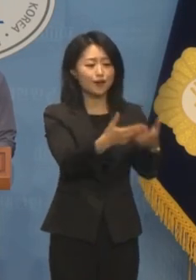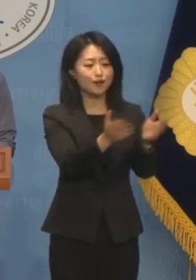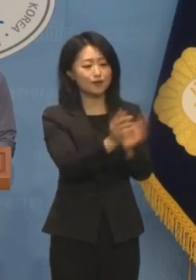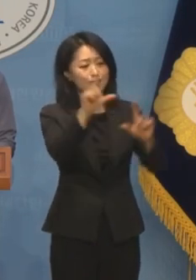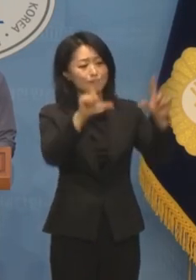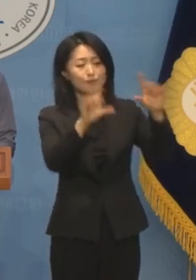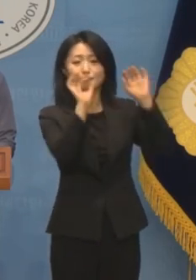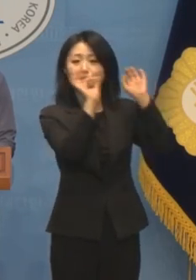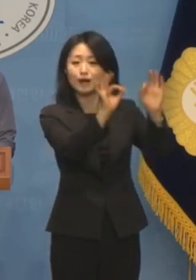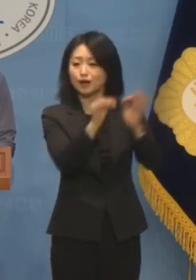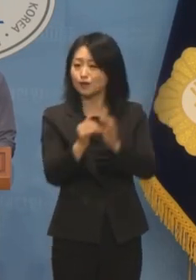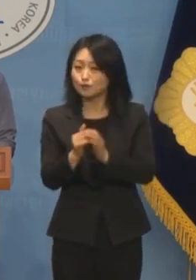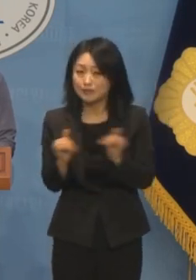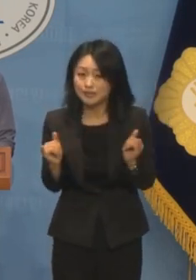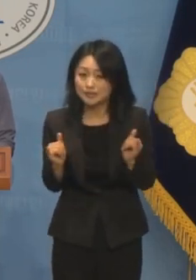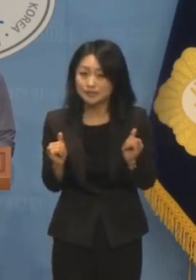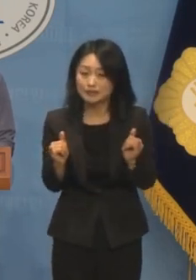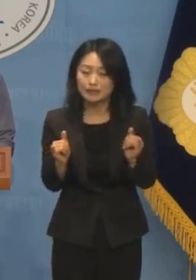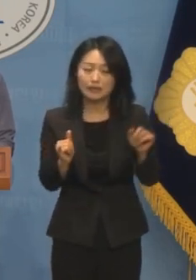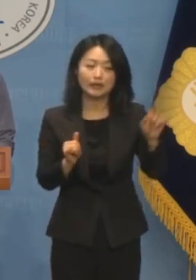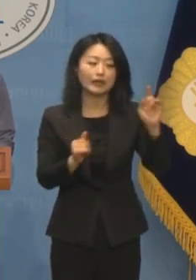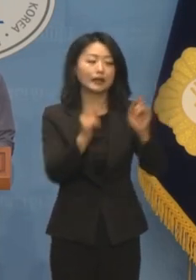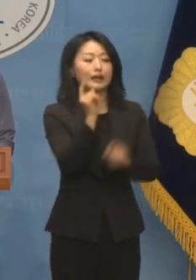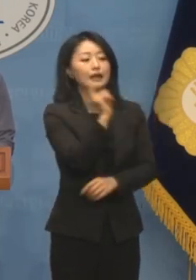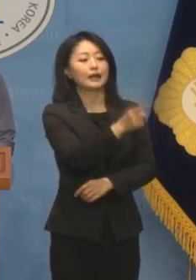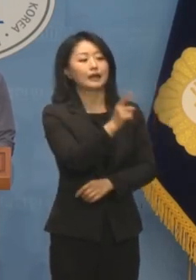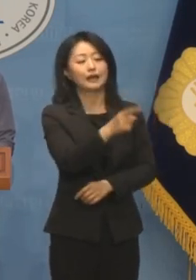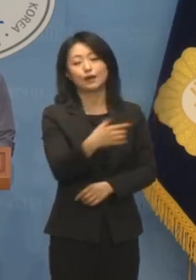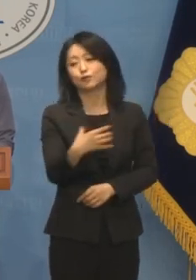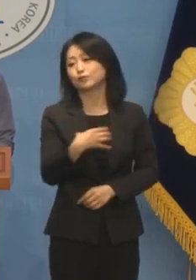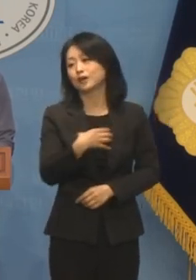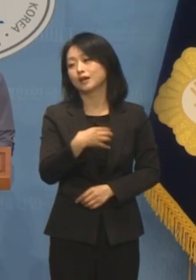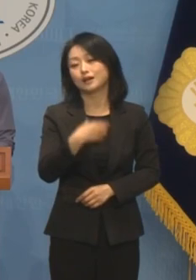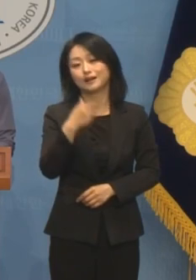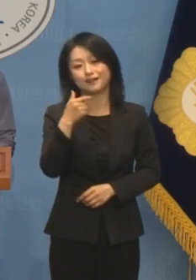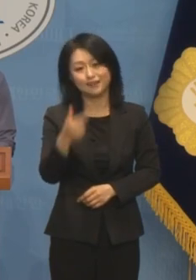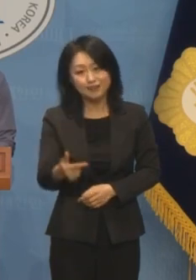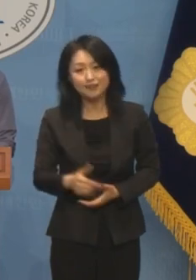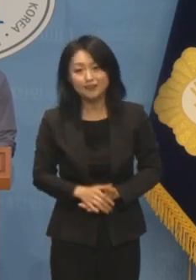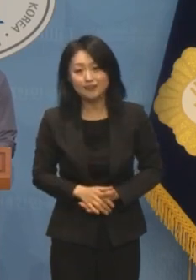두고 우리 국민들은 심각한 위기를 느낍니다.